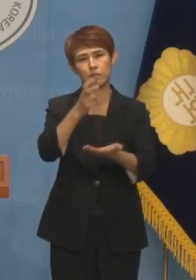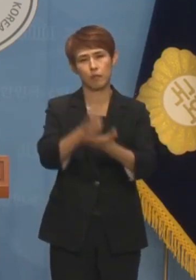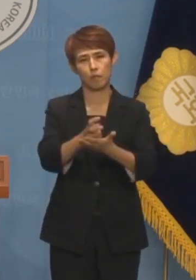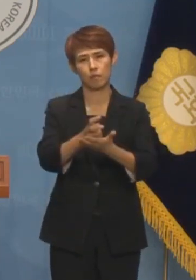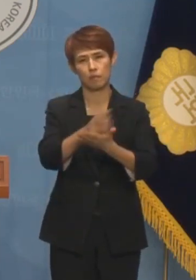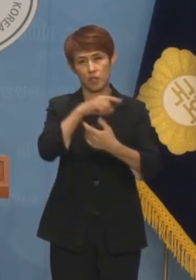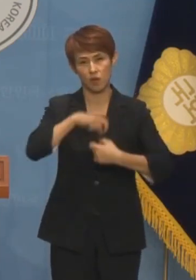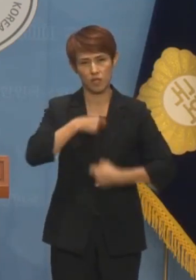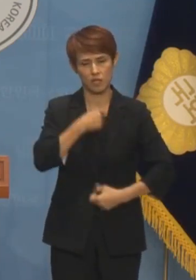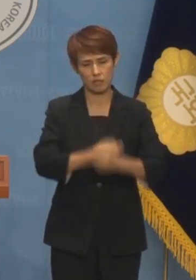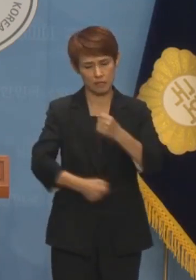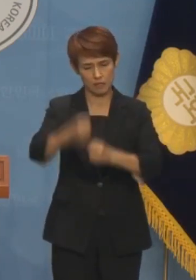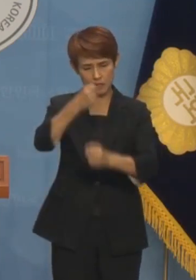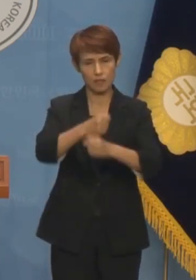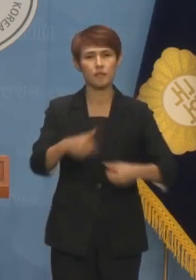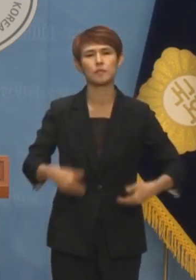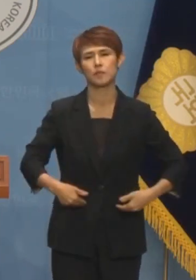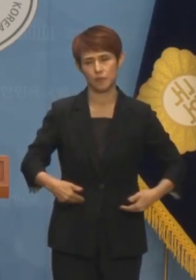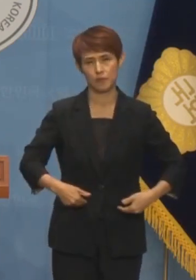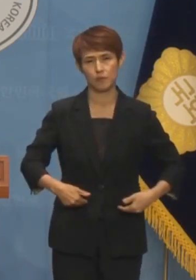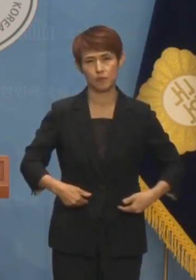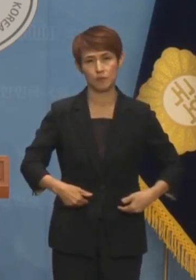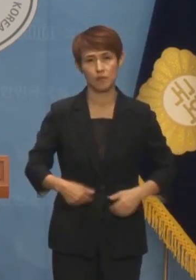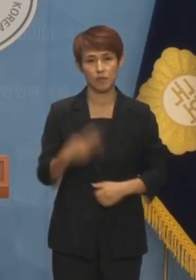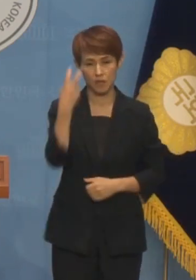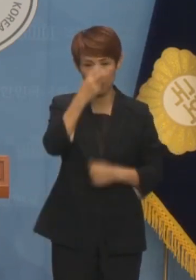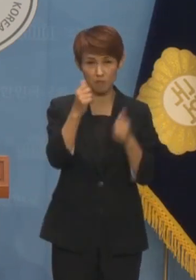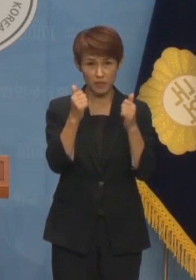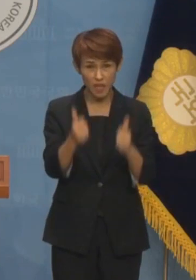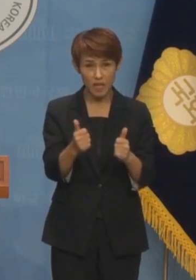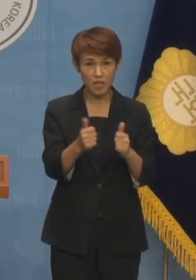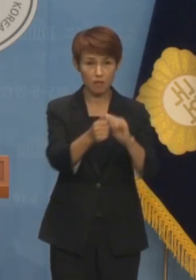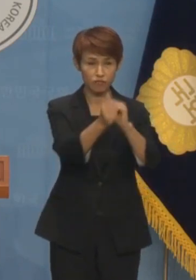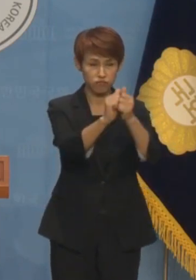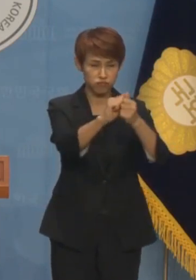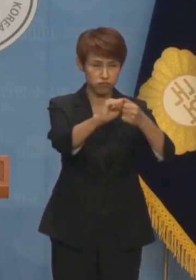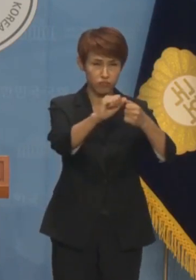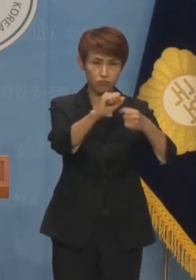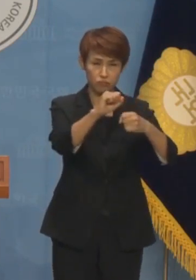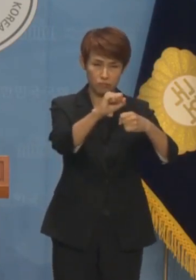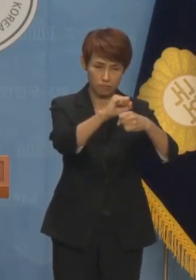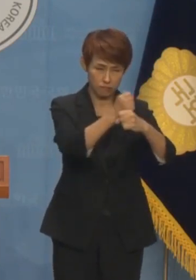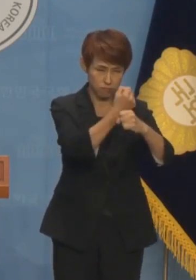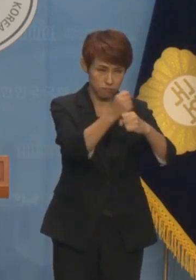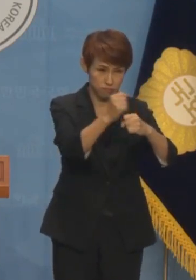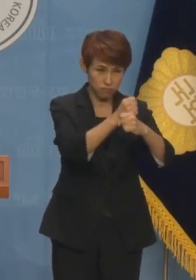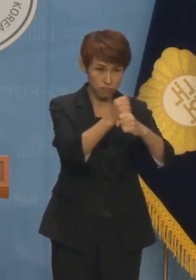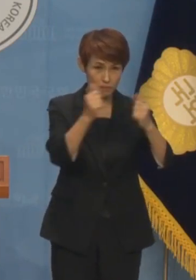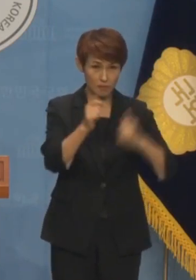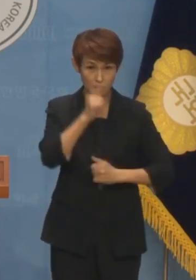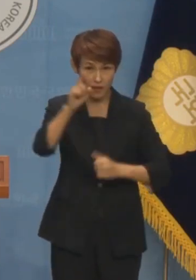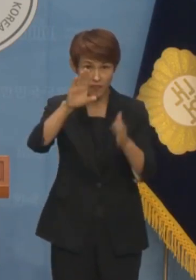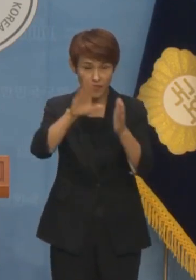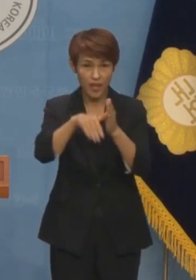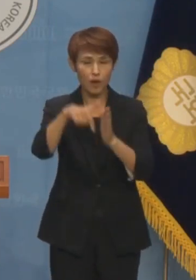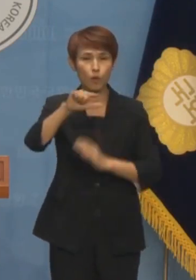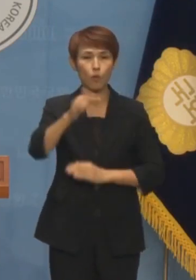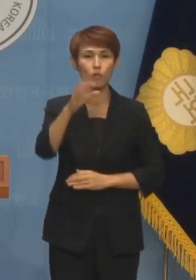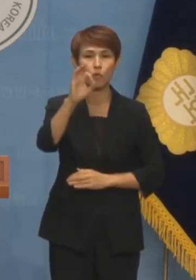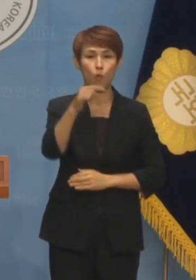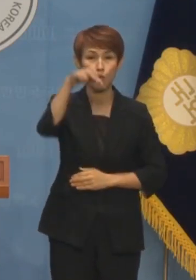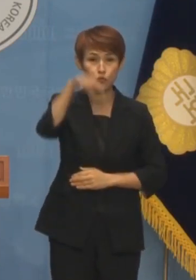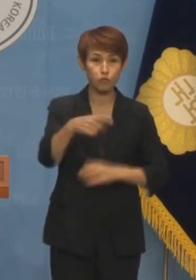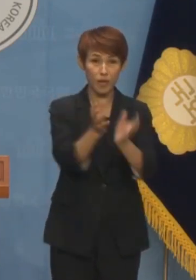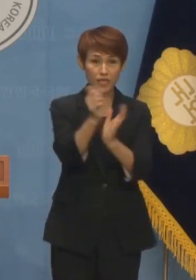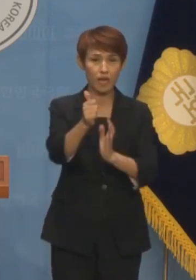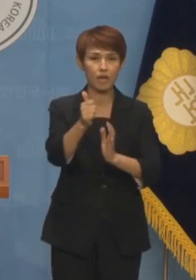사법정의를 바로잡아야 합니다. 검찰이 도이치모터스 주가 조작 항소심에서 권오수 전 회장에게